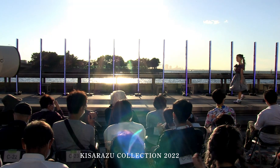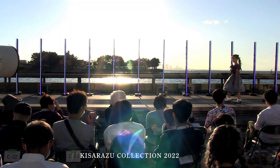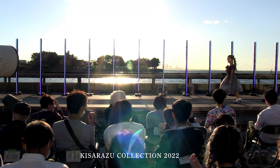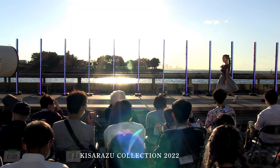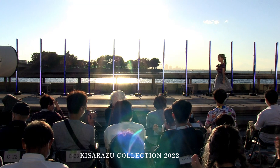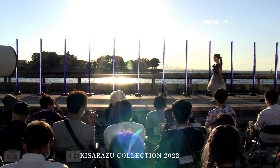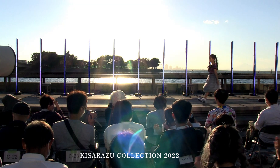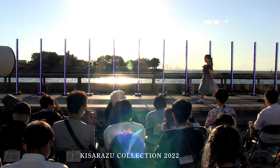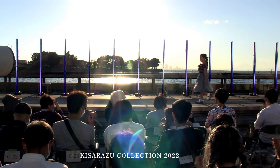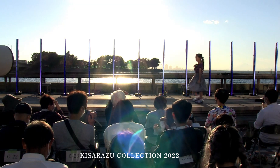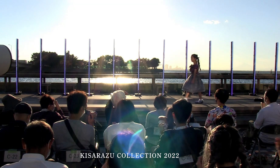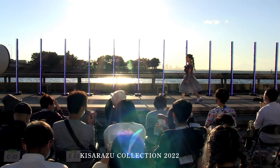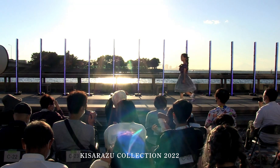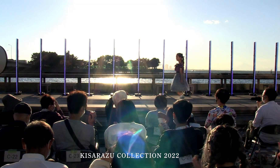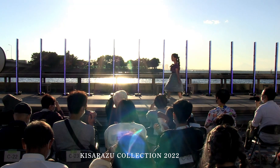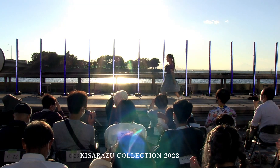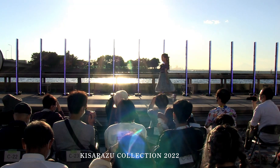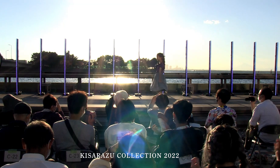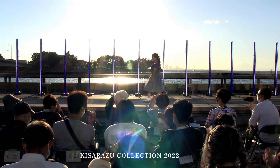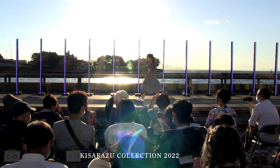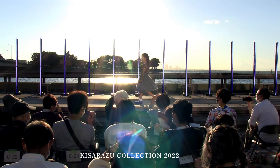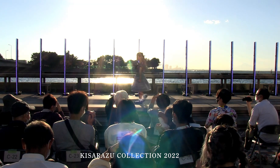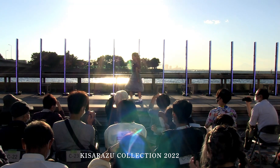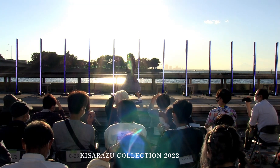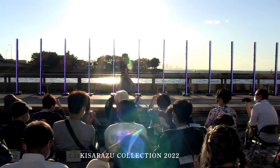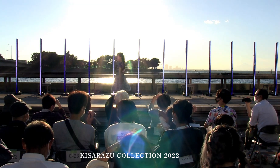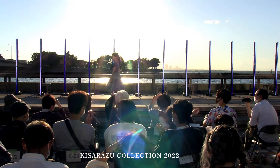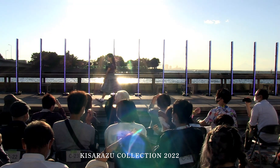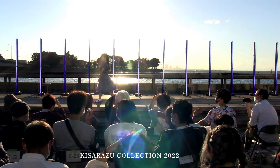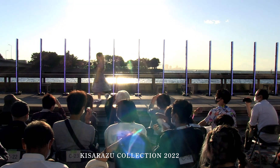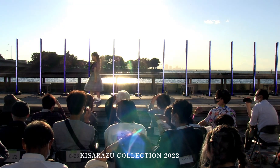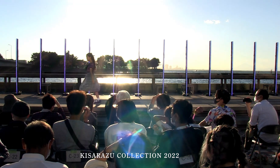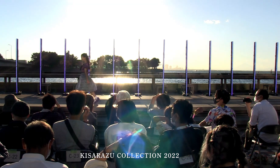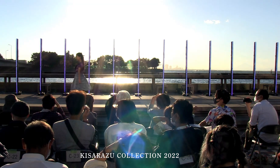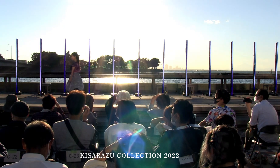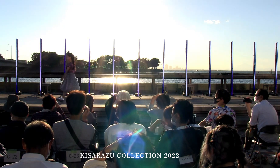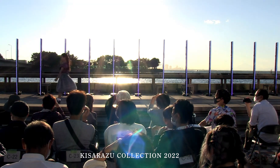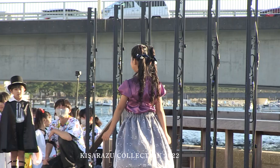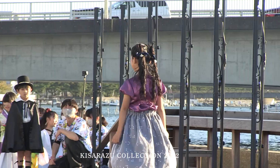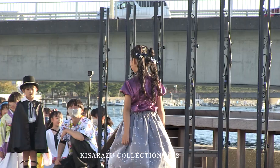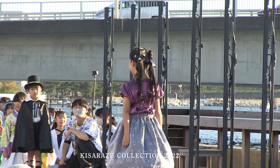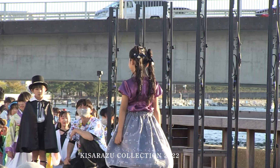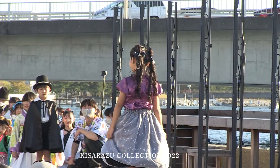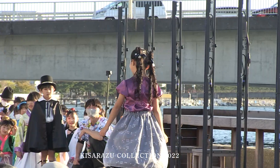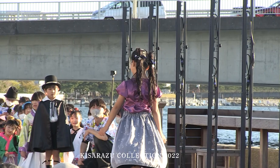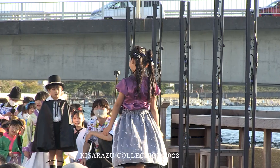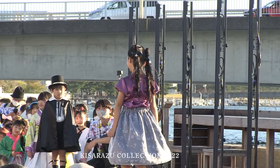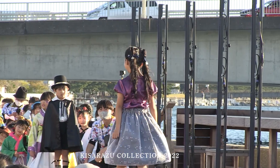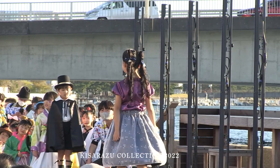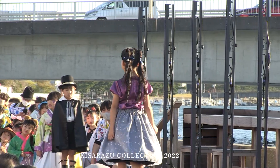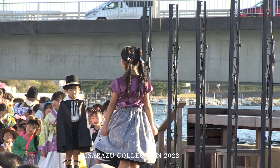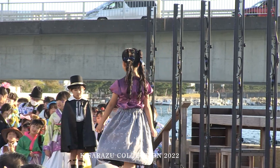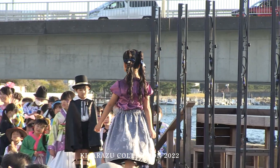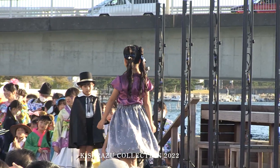が入っている展示になっており、レイナちゃんの名前と木更津コレクションという展示が入っている